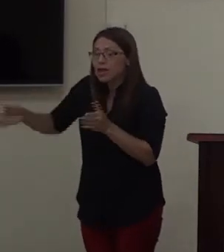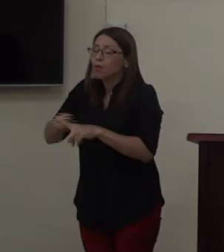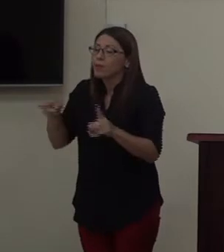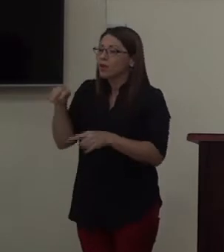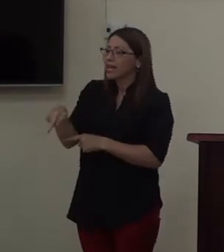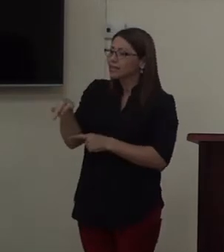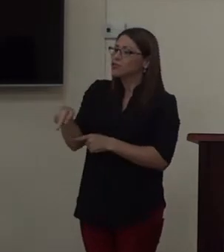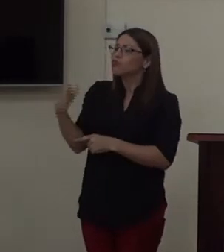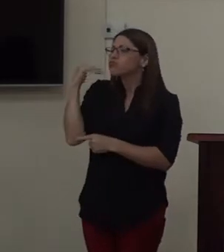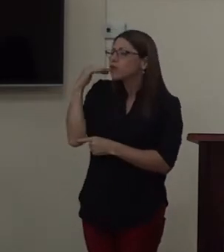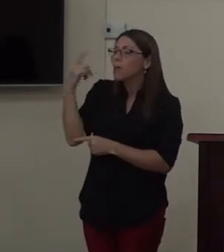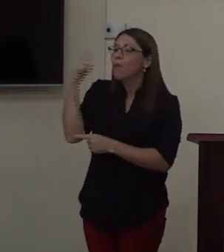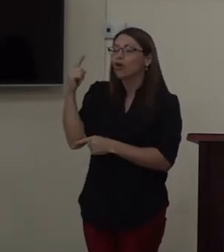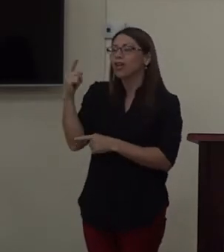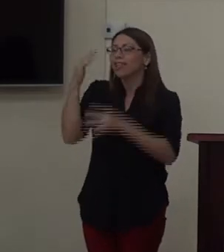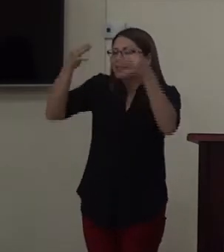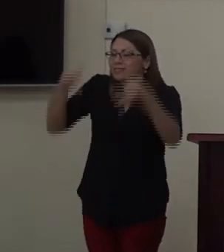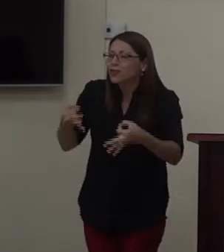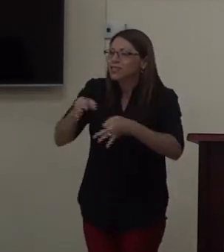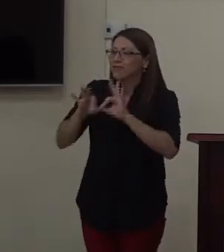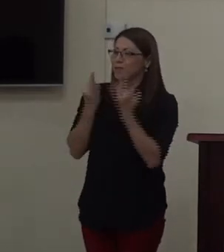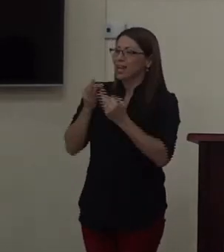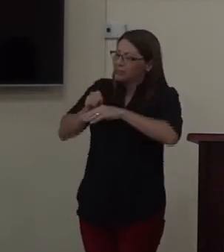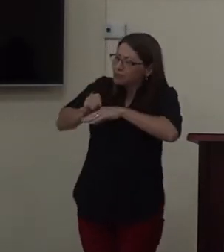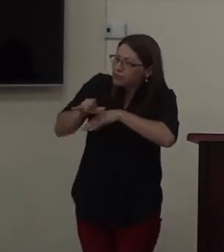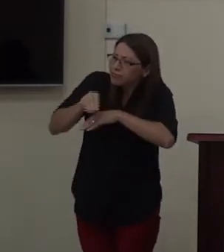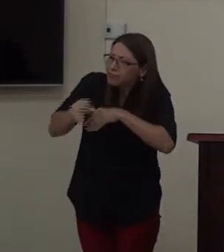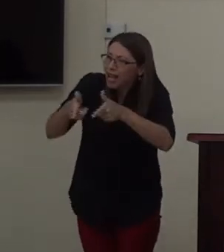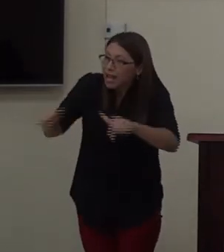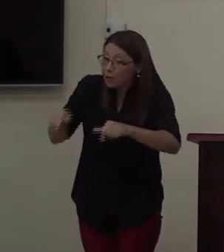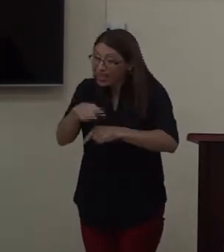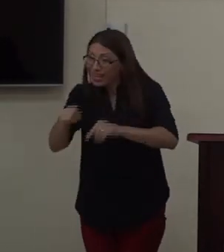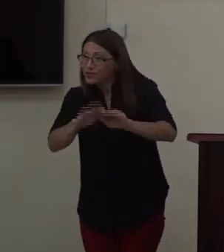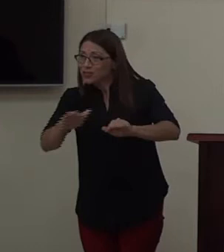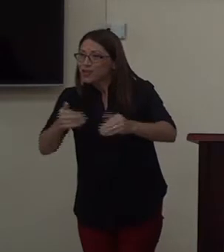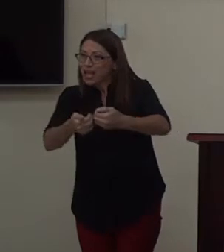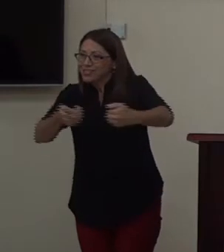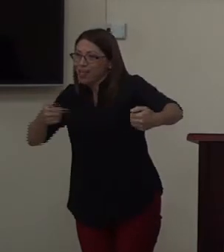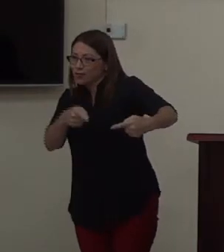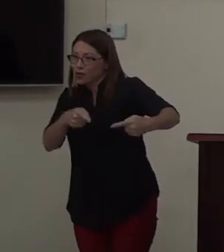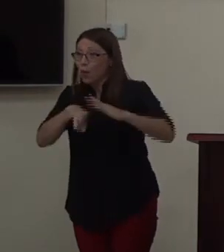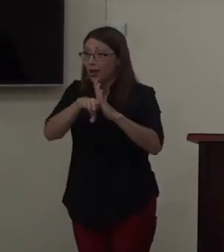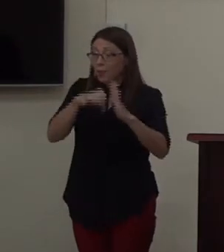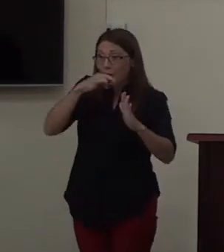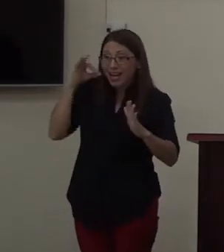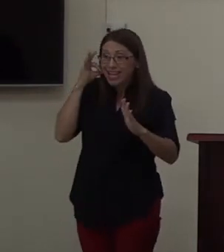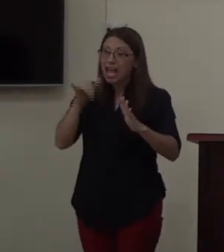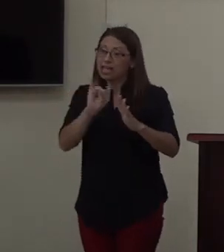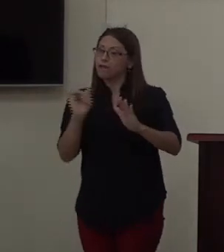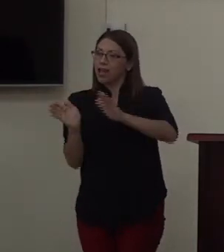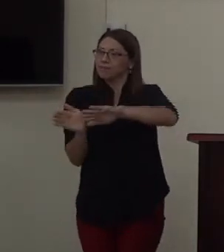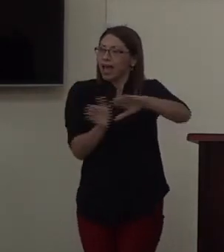a decisiones familiares de transmitir la lengua y de aislar a esos niños. Por ejemplo, el caso de la niña ya fue aislada hasta la edad de los